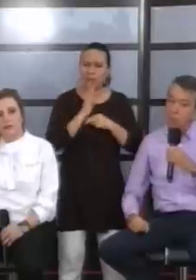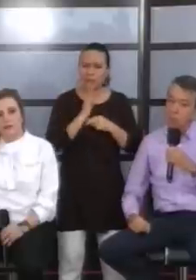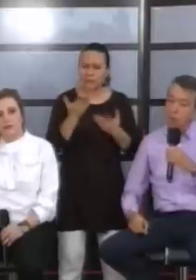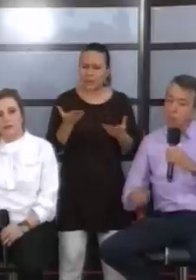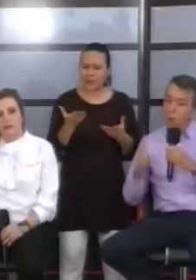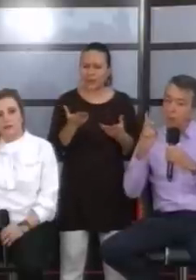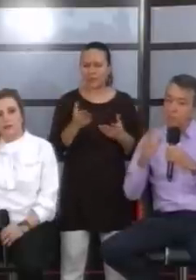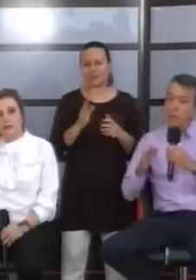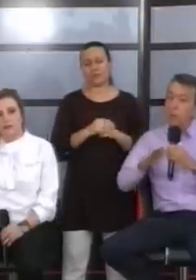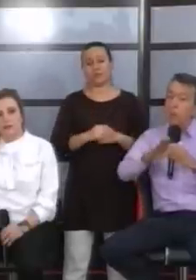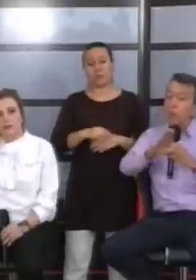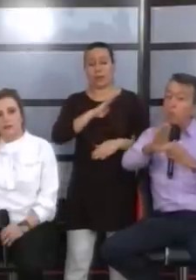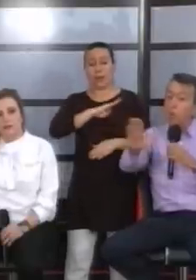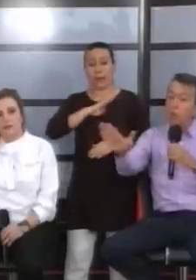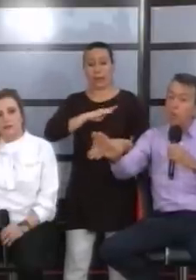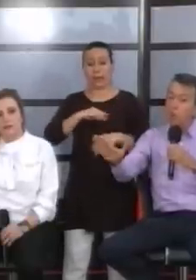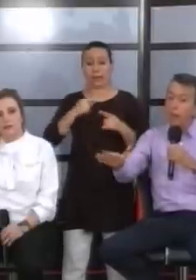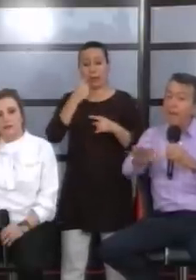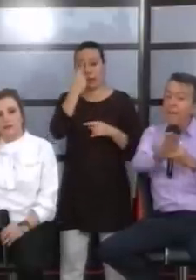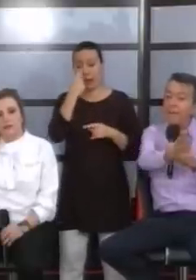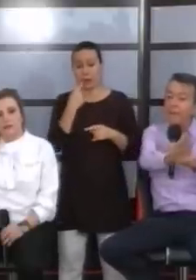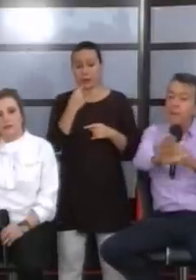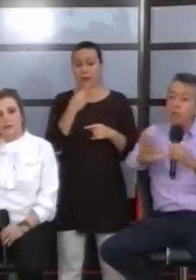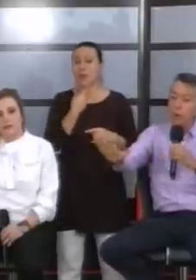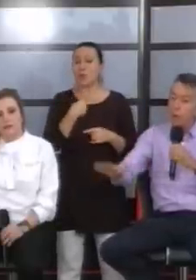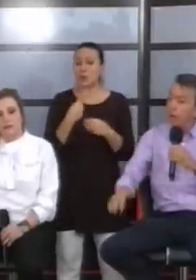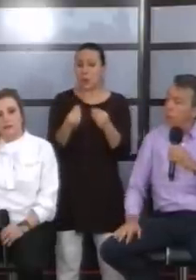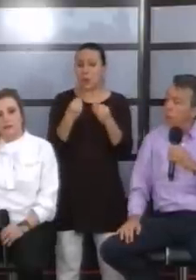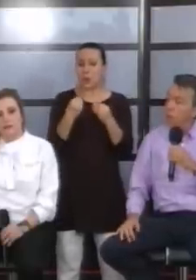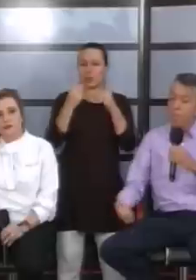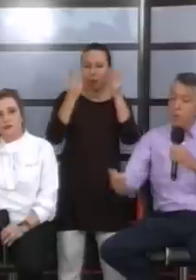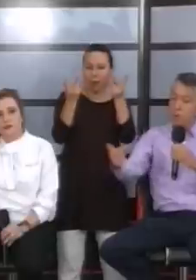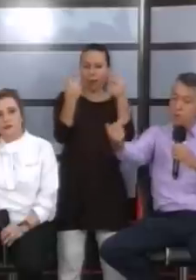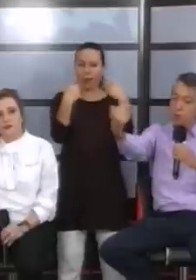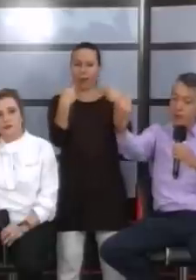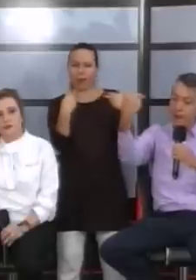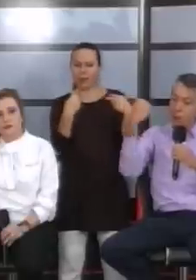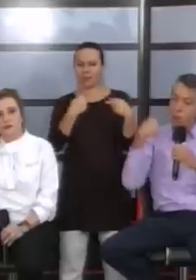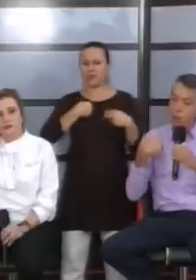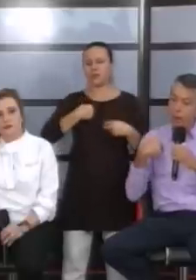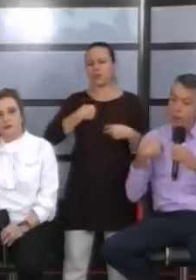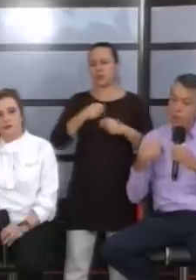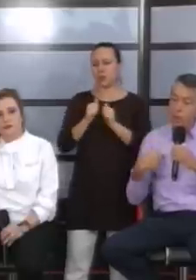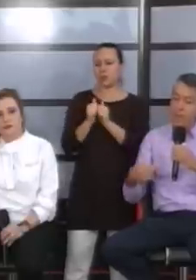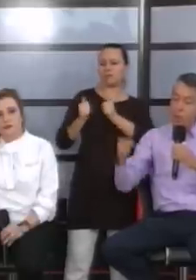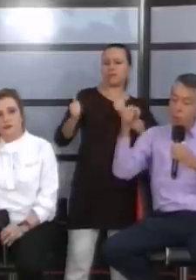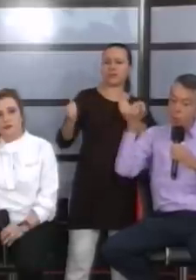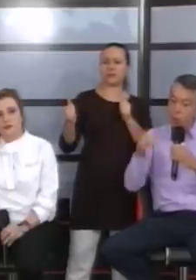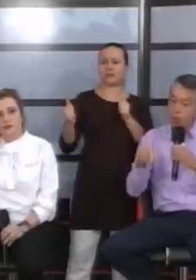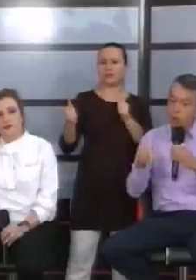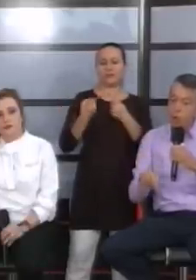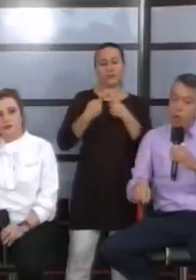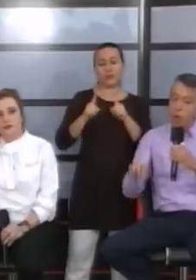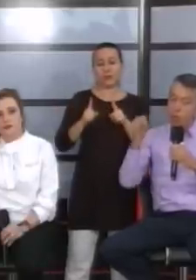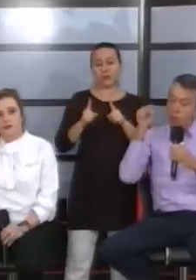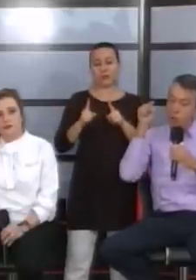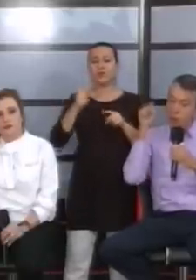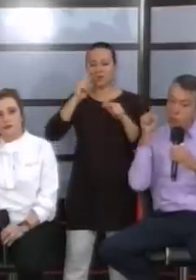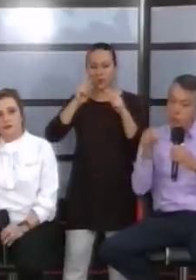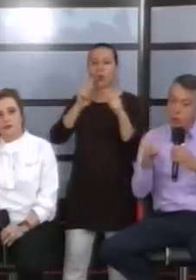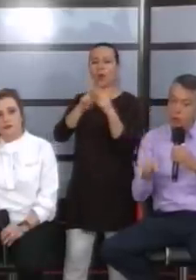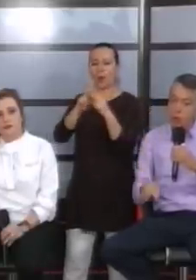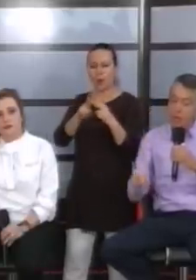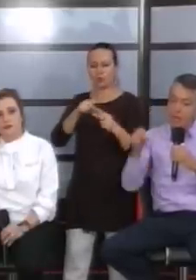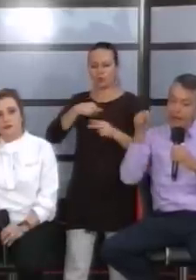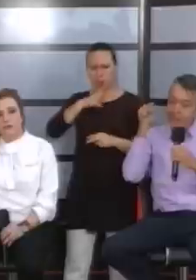farandulero. Con todo el respeto de los que votaron por él, que están en su pleno derecho. Pero yo estoy al lado contrario, como conozco, como soy un